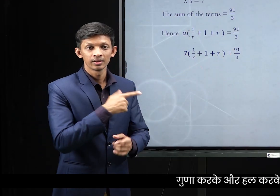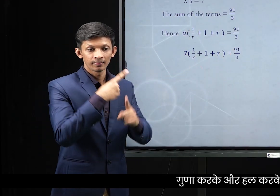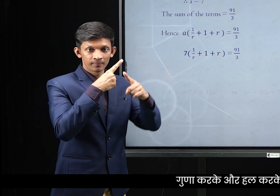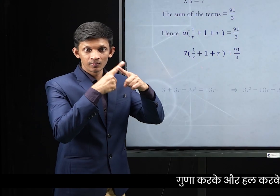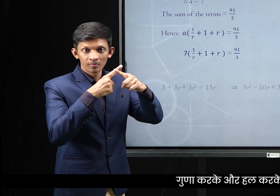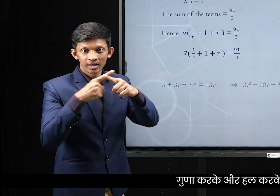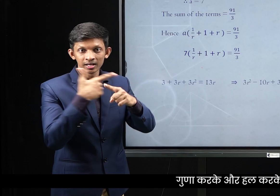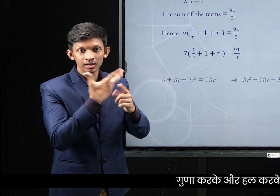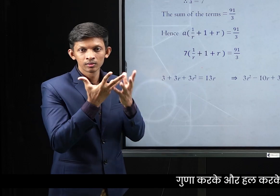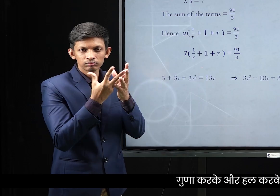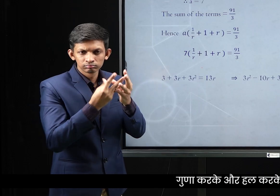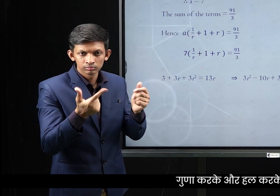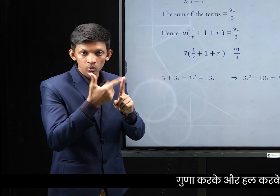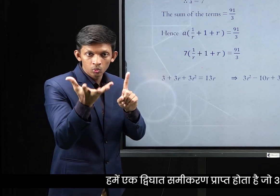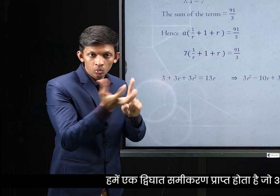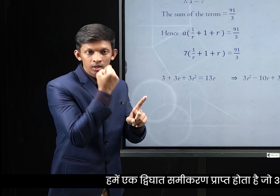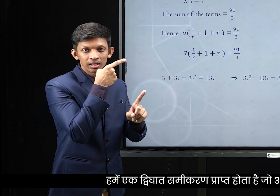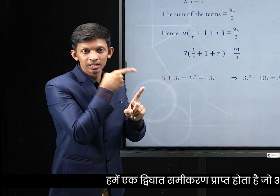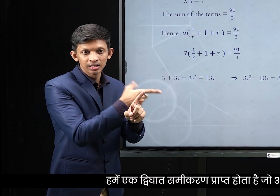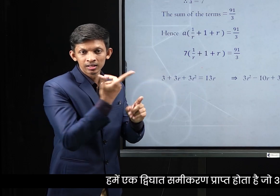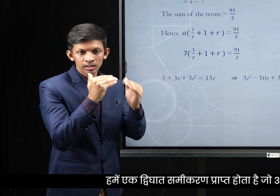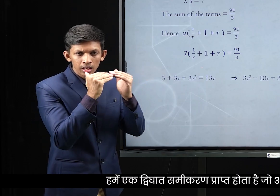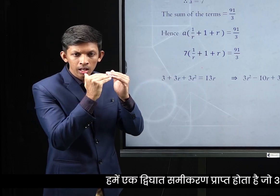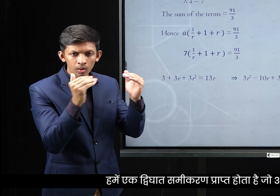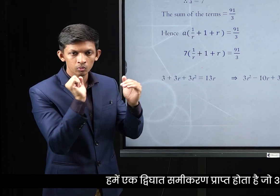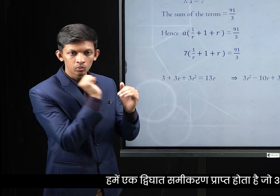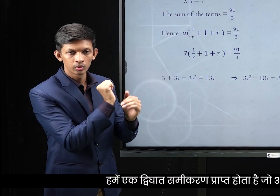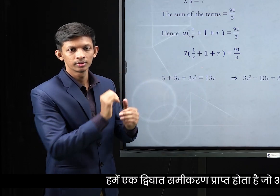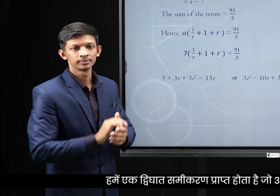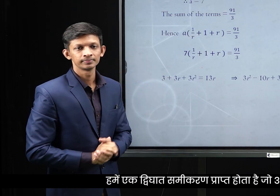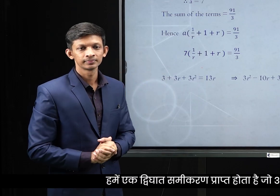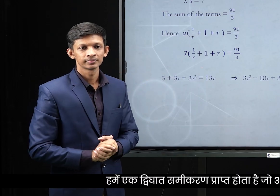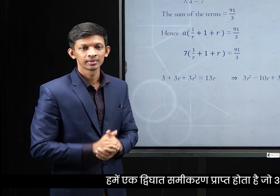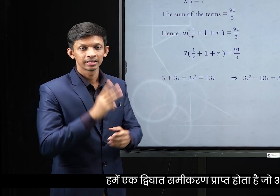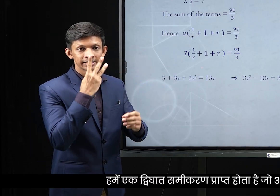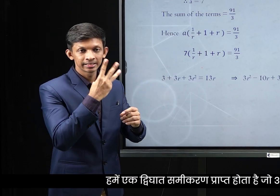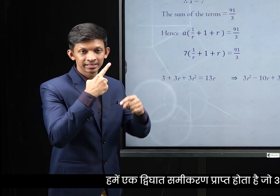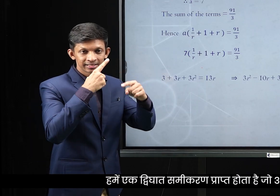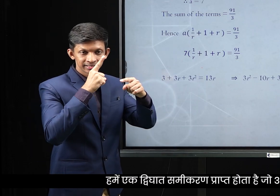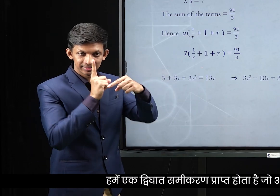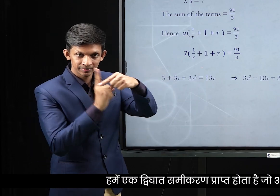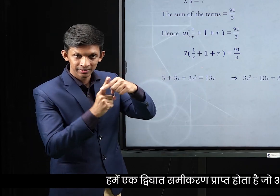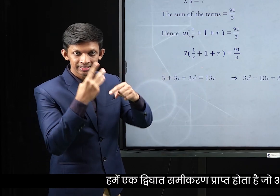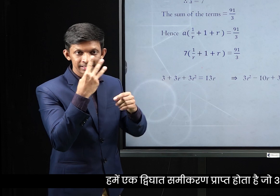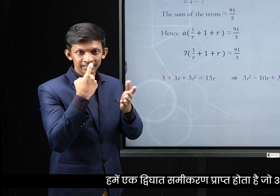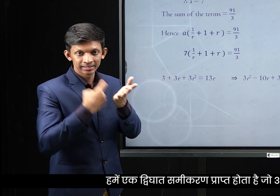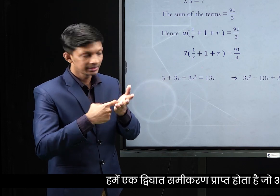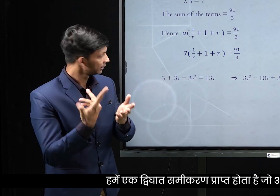गुना करके और हल करके हमें एक द्विघात समीकरण प्राप्त होता है जो 3 + 3r + r